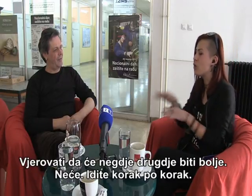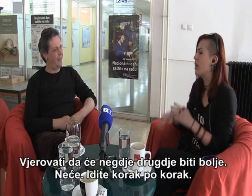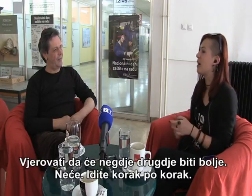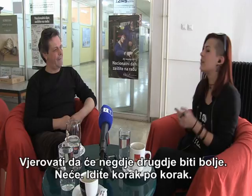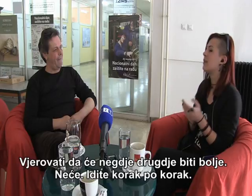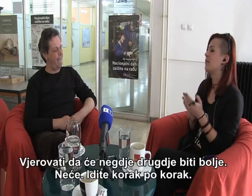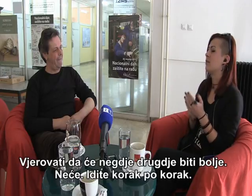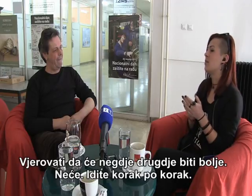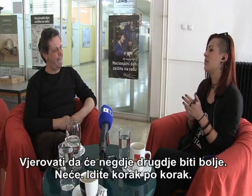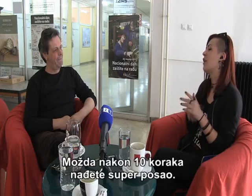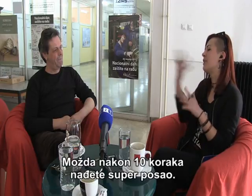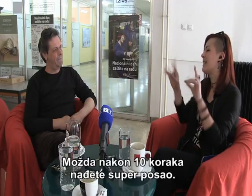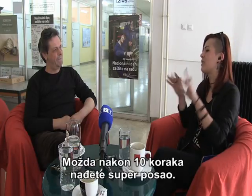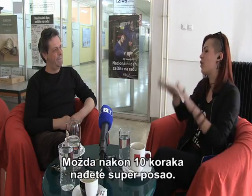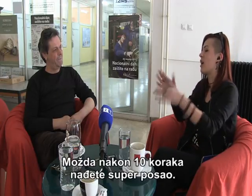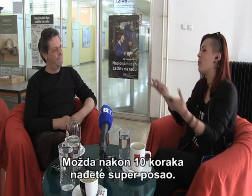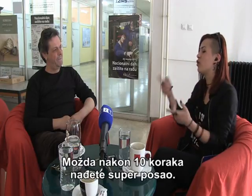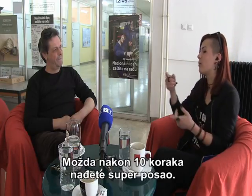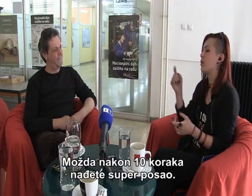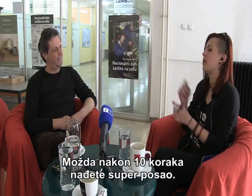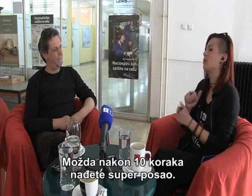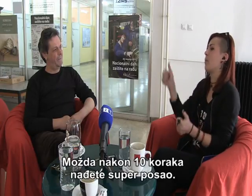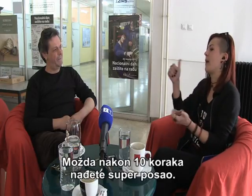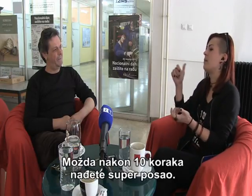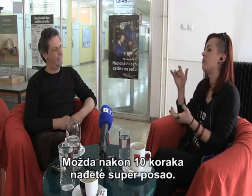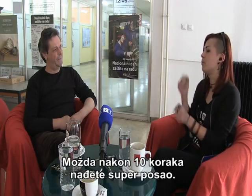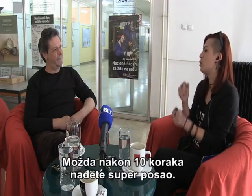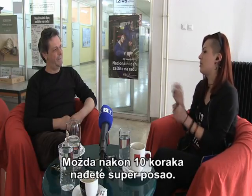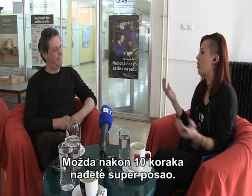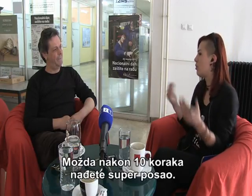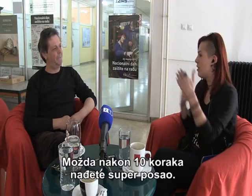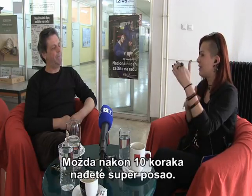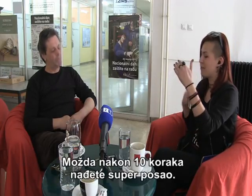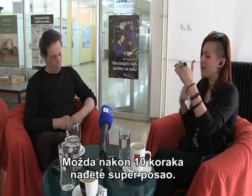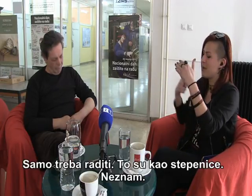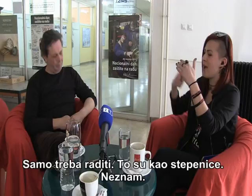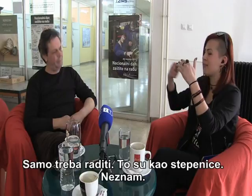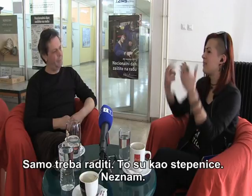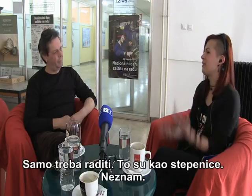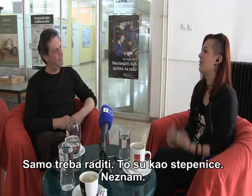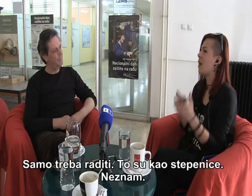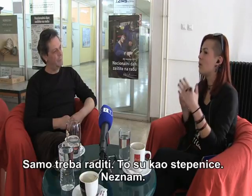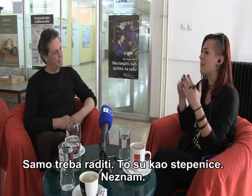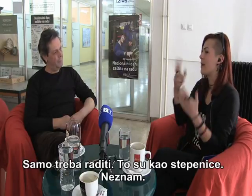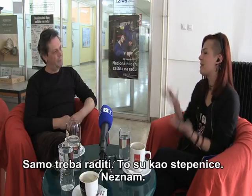korak. Nakon teške koraka možda bude super posao. Tamo treba raditi, kao se pa